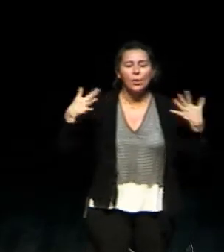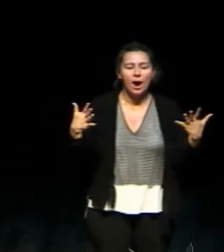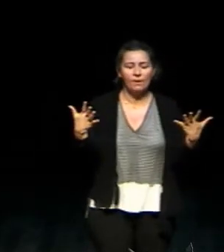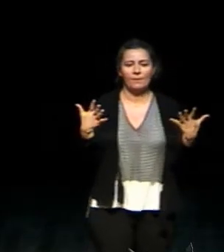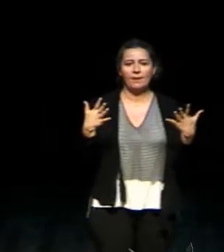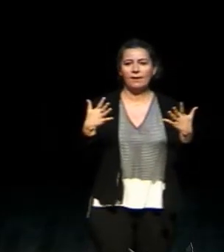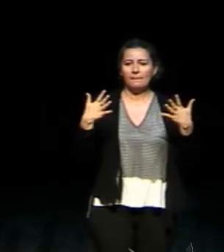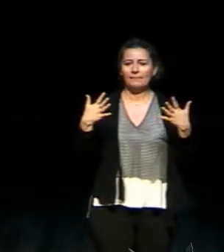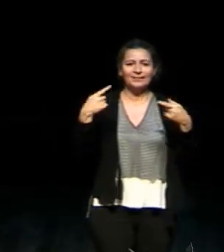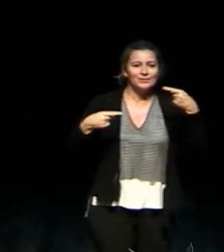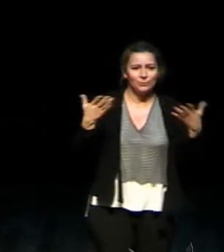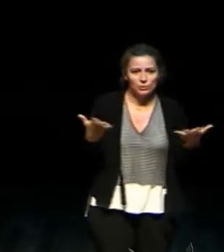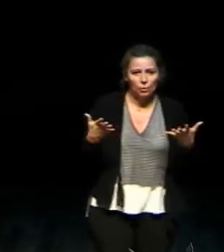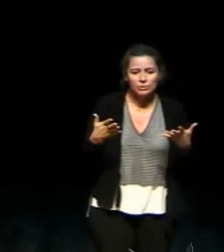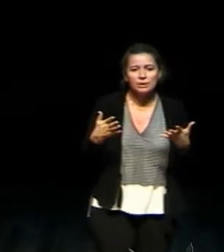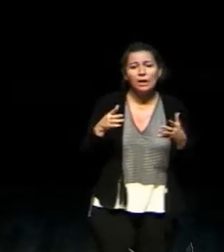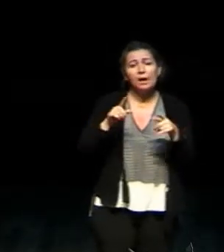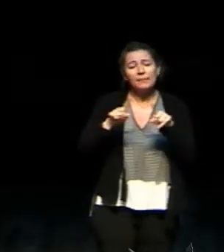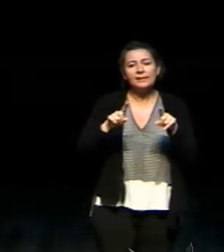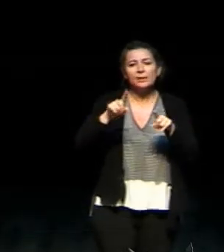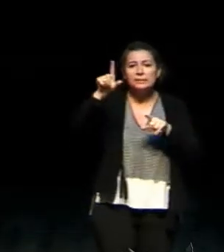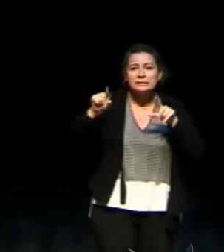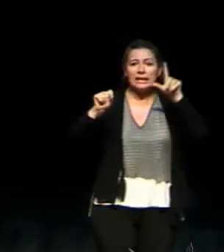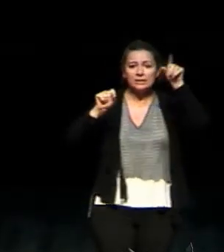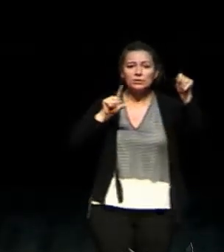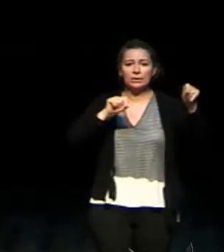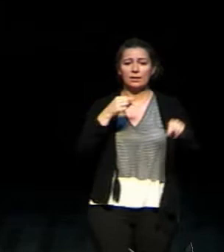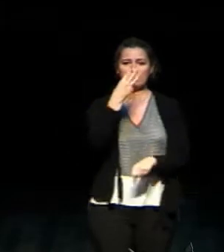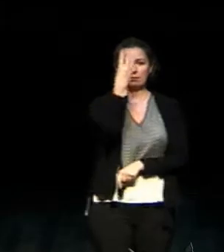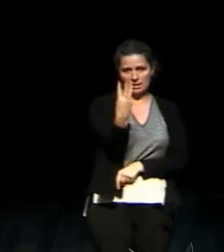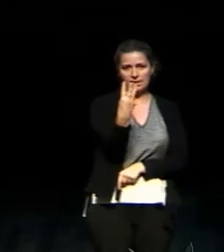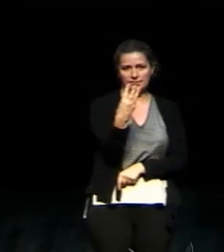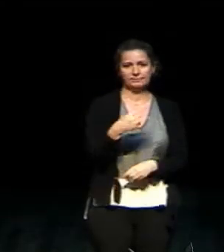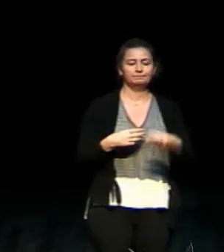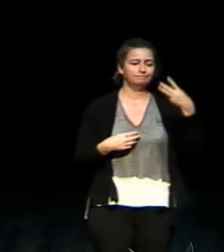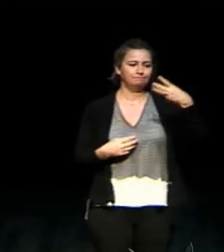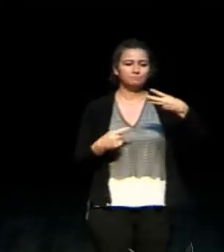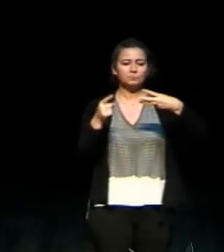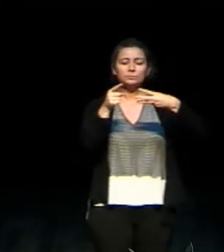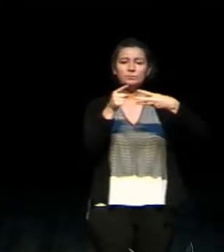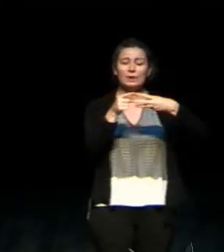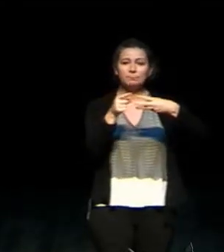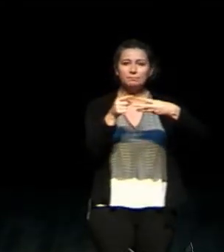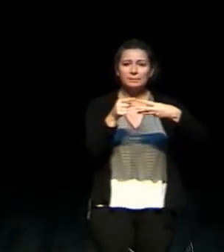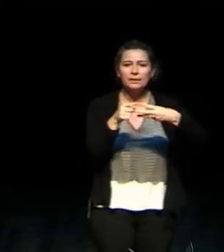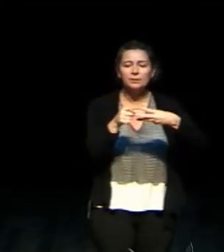A gente sabe que é uma área com bastantes assuntos, uma área bem importante, e eu acabei escolhendo